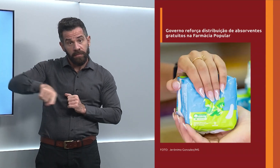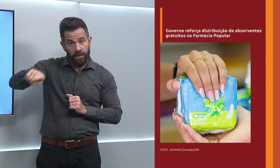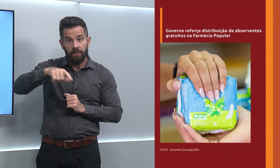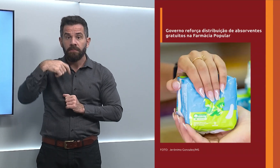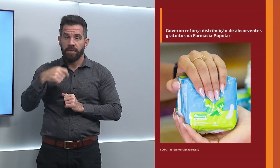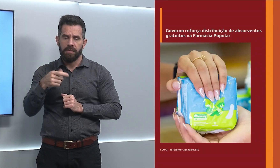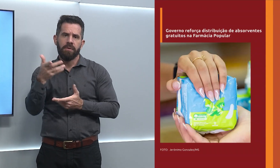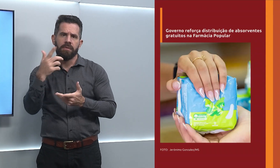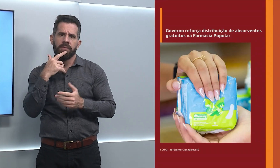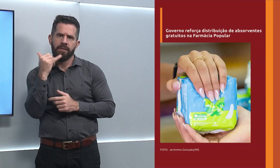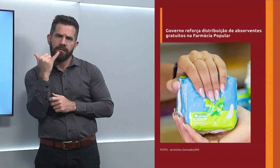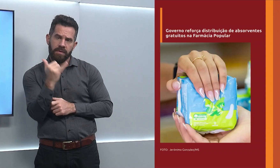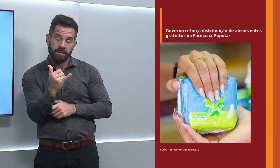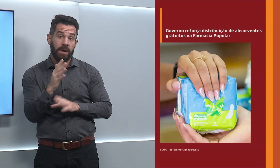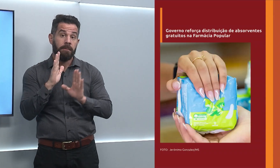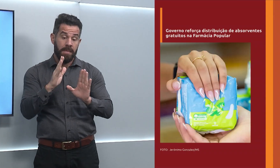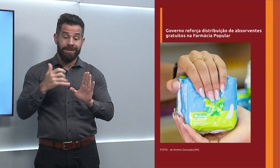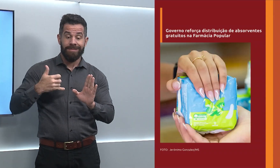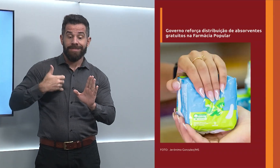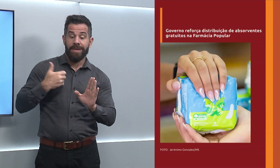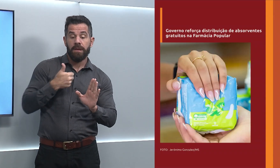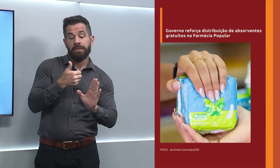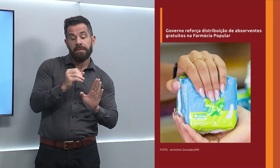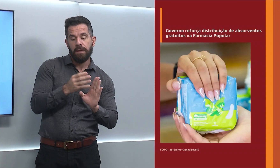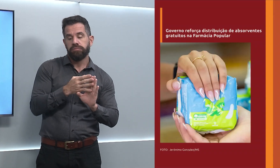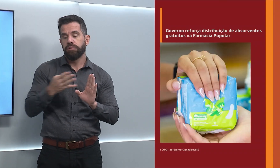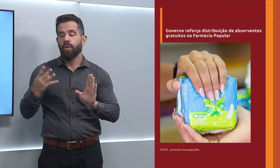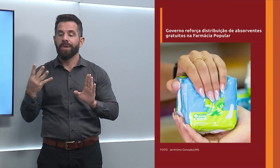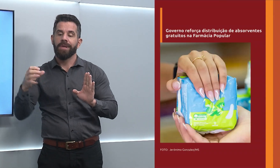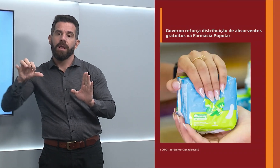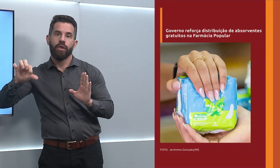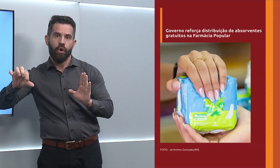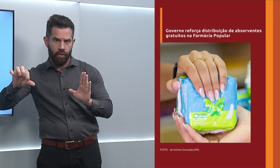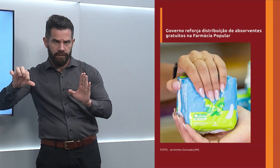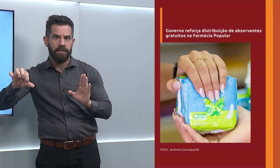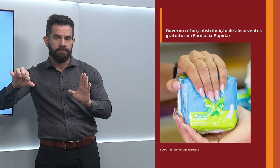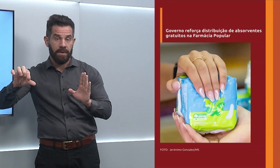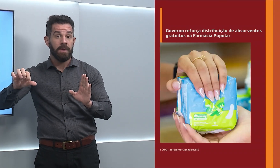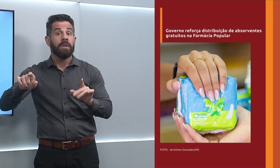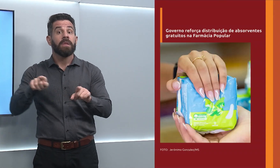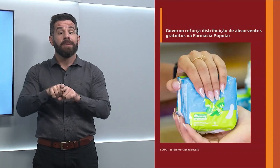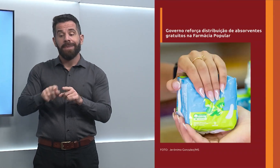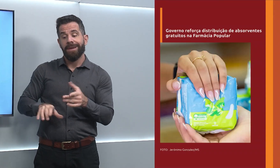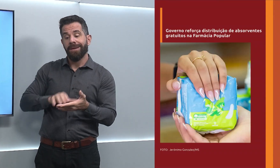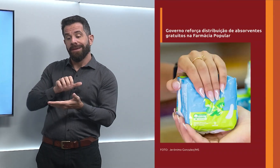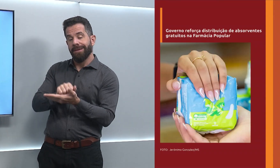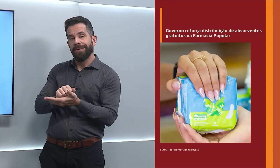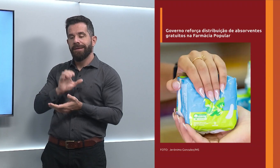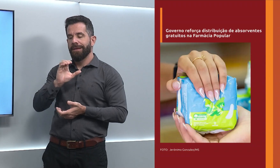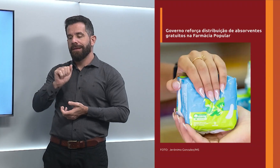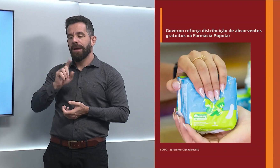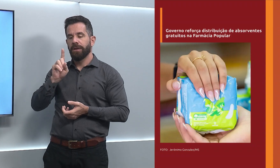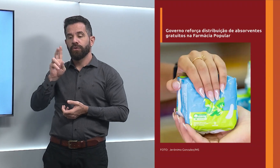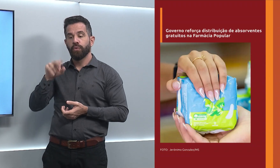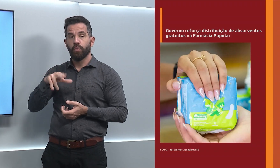entre 10 e 49 anos e estar inscritas no CadÚnico. Elas podem ter renda mensal de até